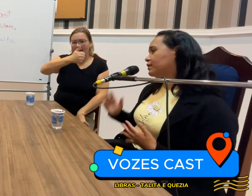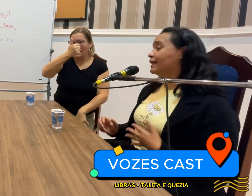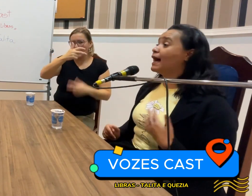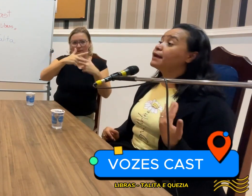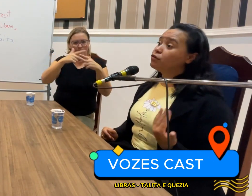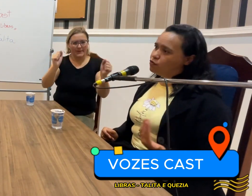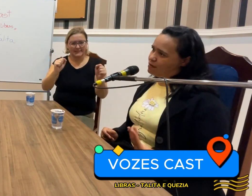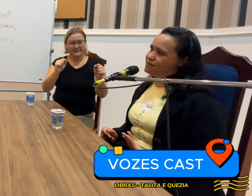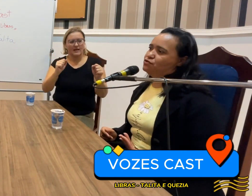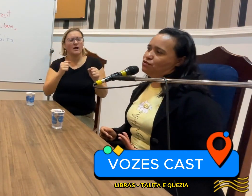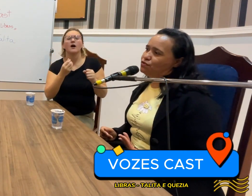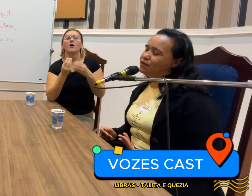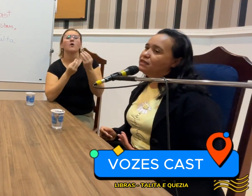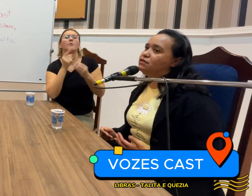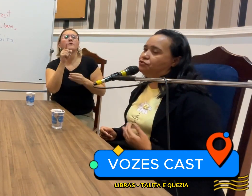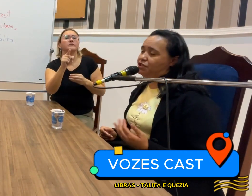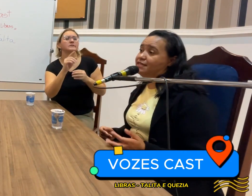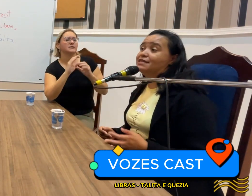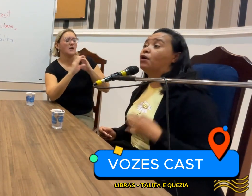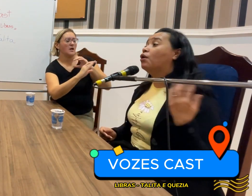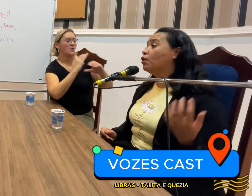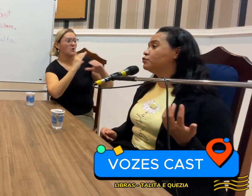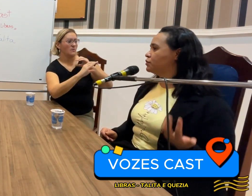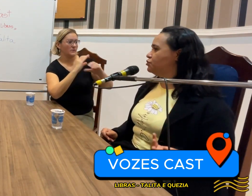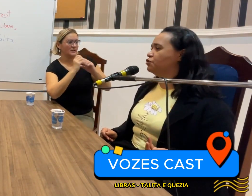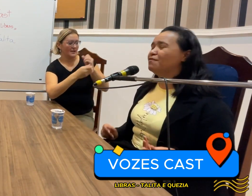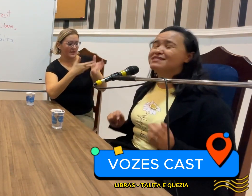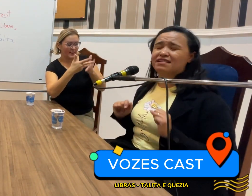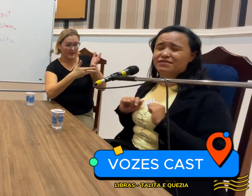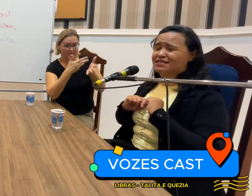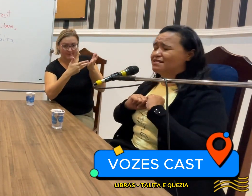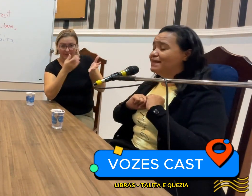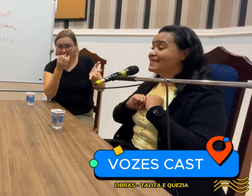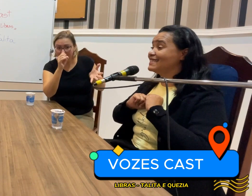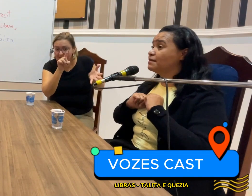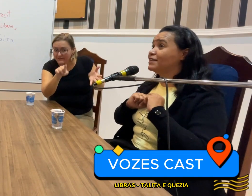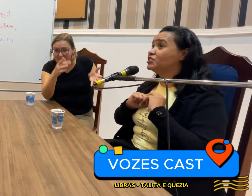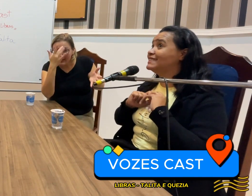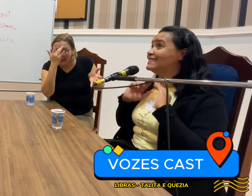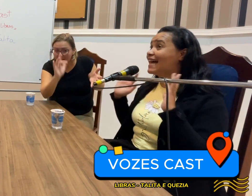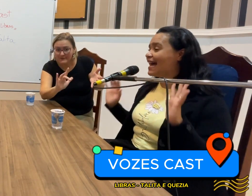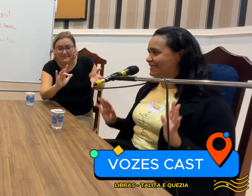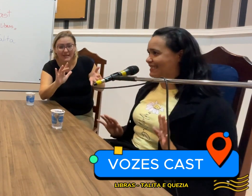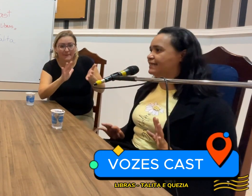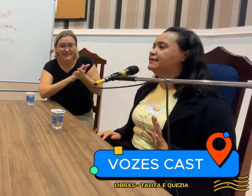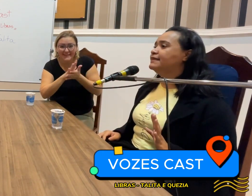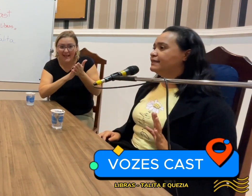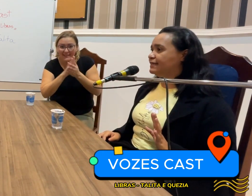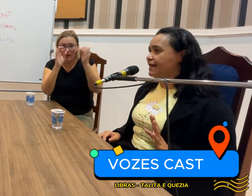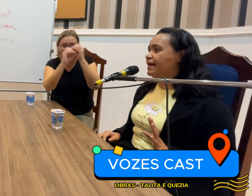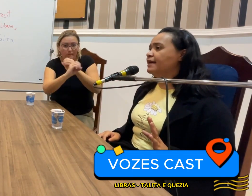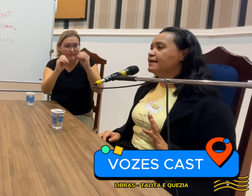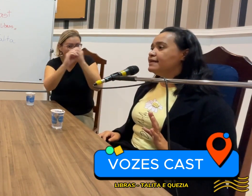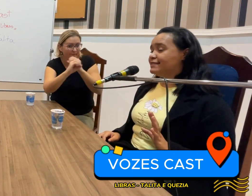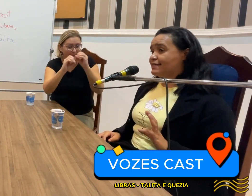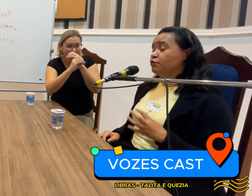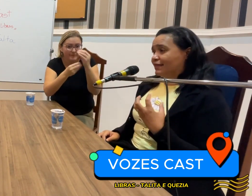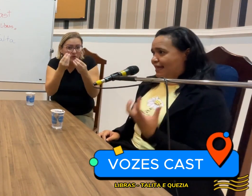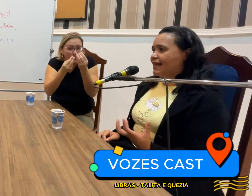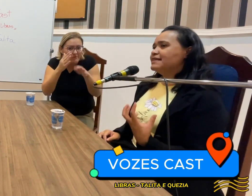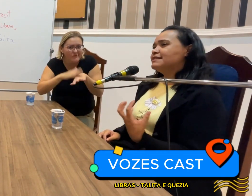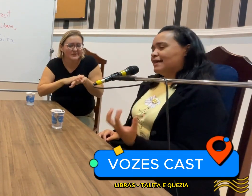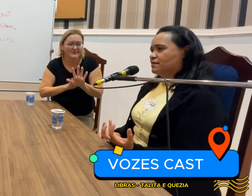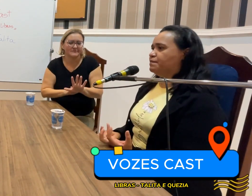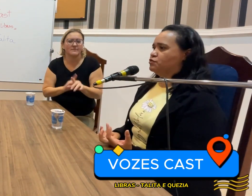Se comunicar com uma pessoa que utiliza outro idioma sem você saber exatamente nada, né? E se